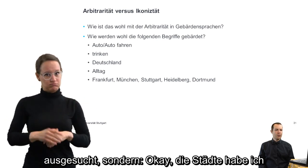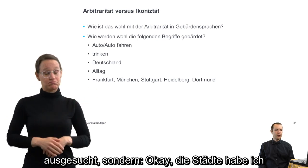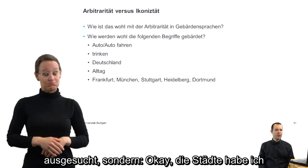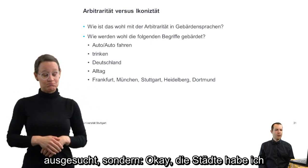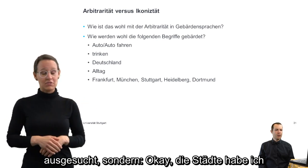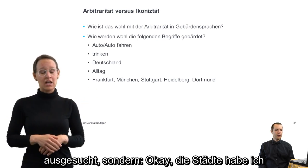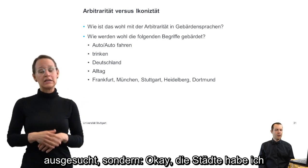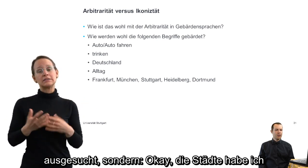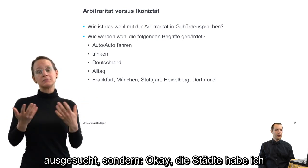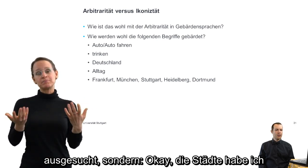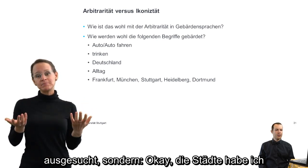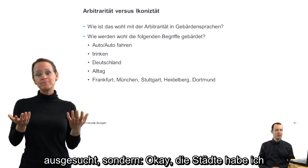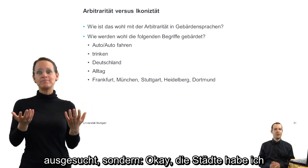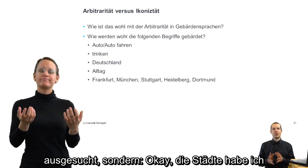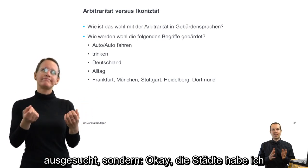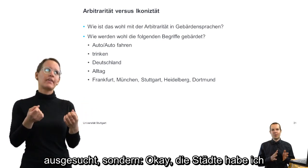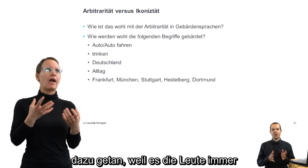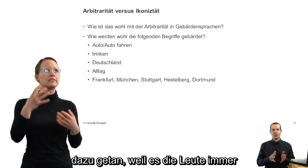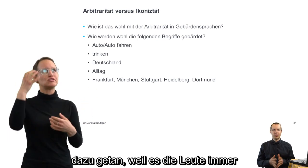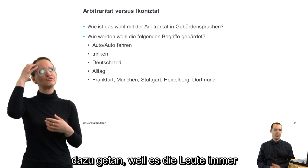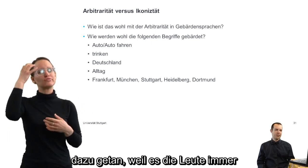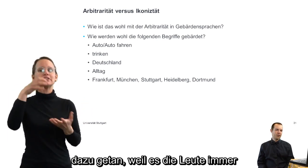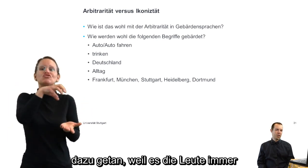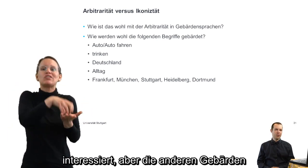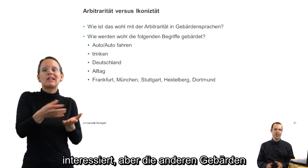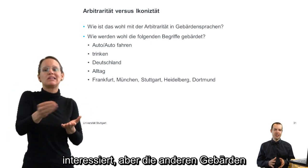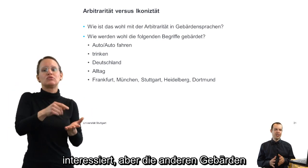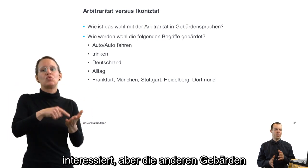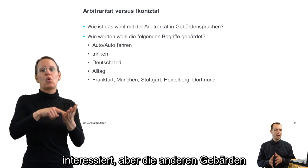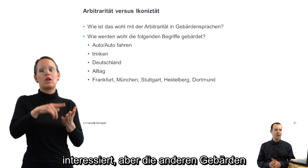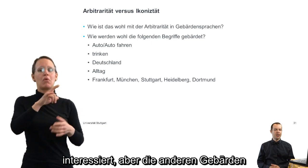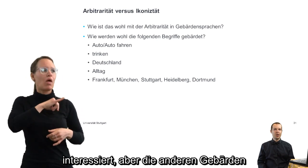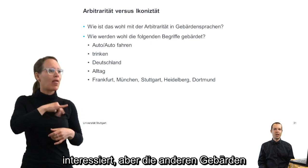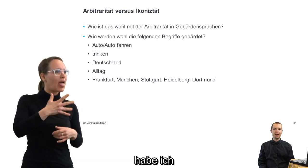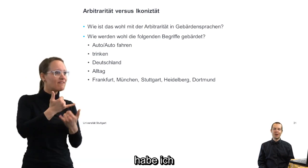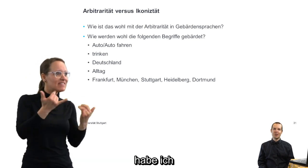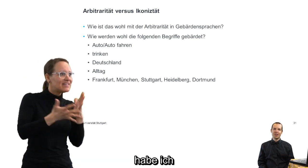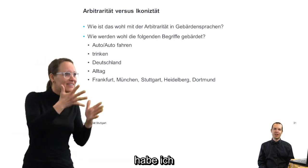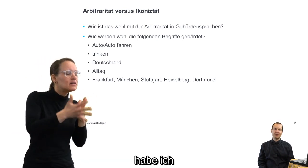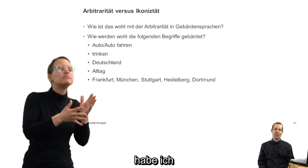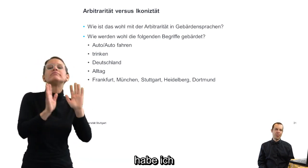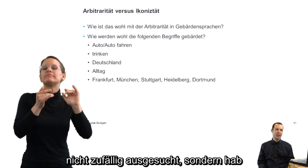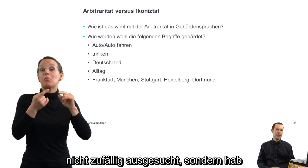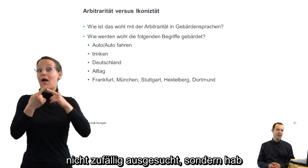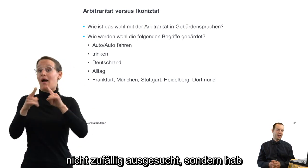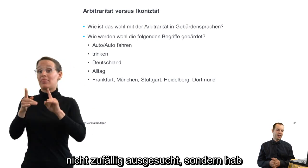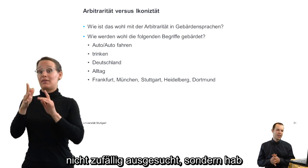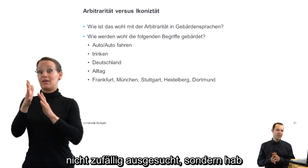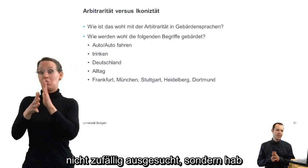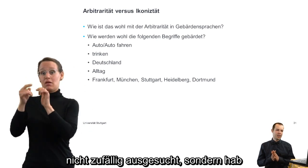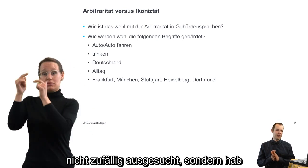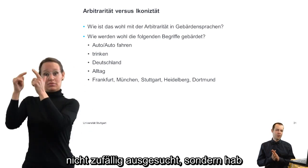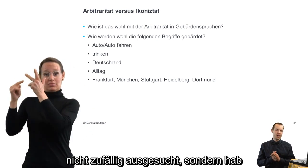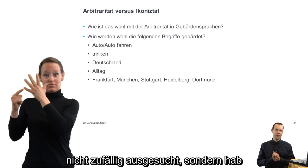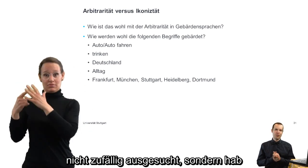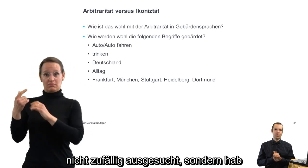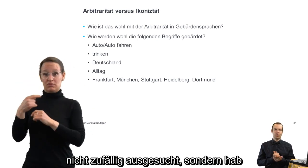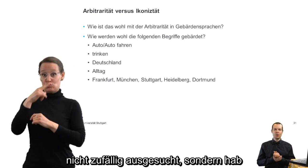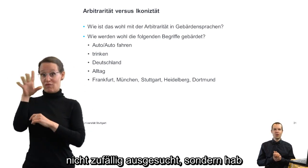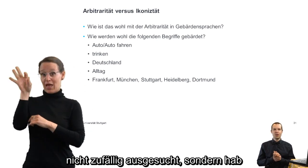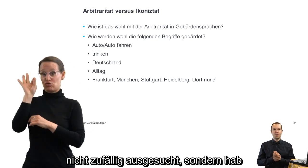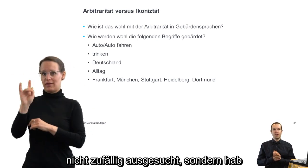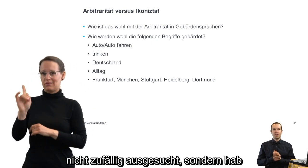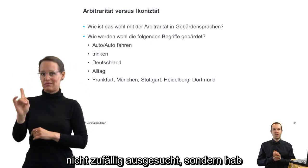die Städte habe ich dazu getan, was die Leute interessiert. Aber die anderen Gebärden habe ich nicht zufällig